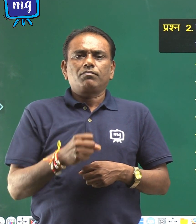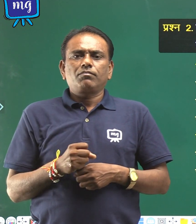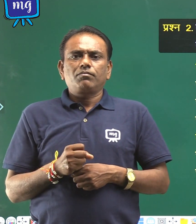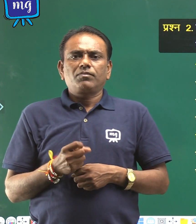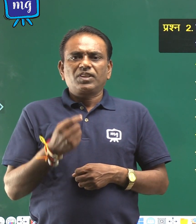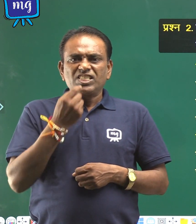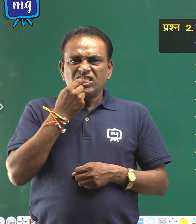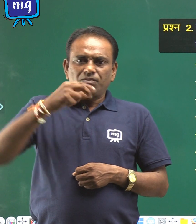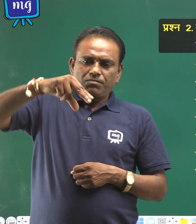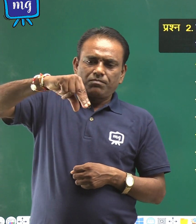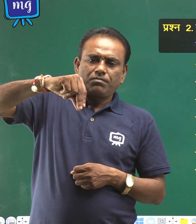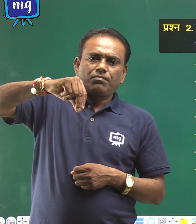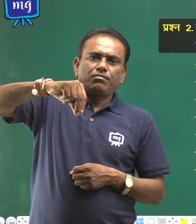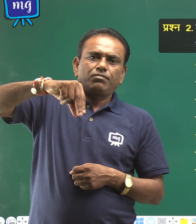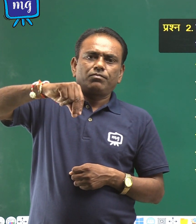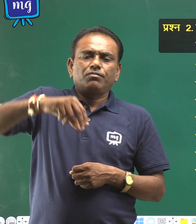रसगुल्ला,